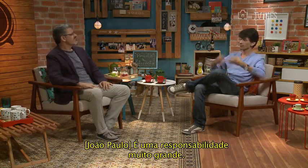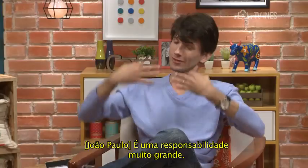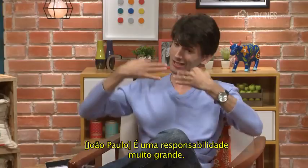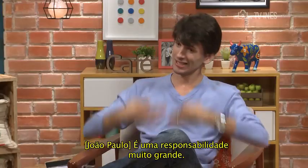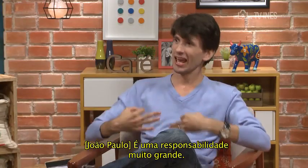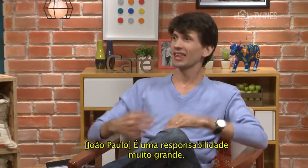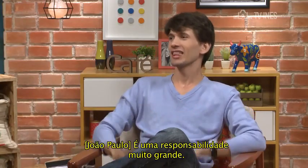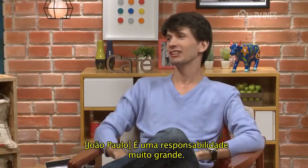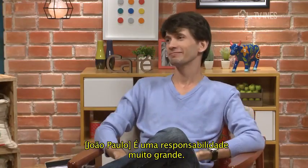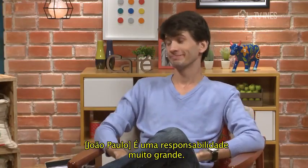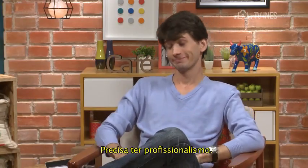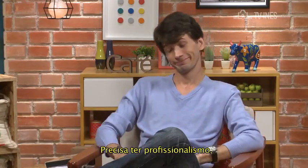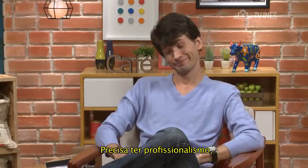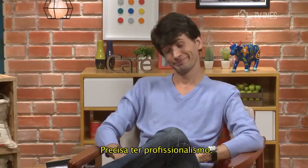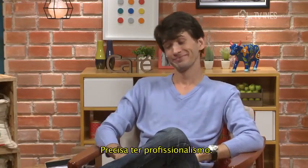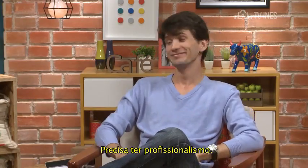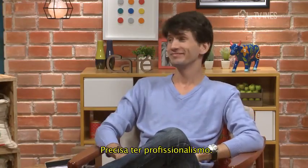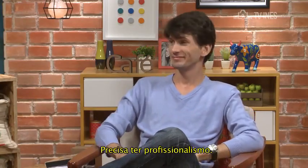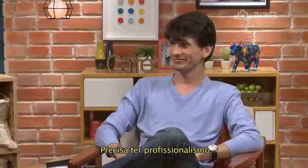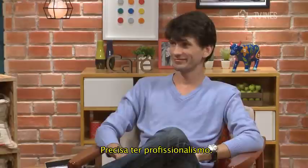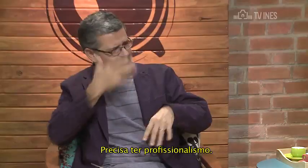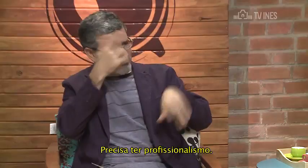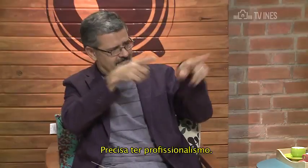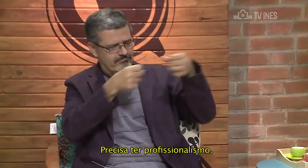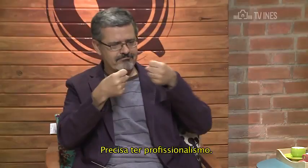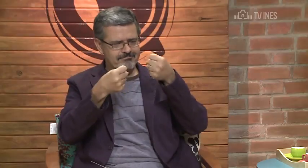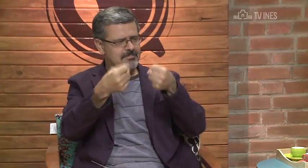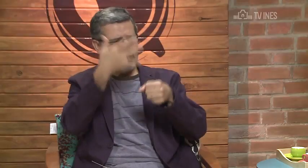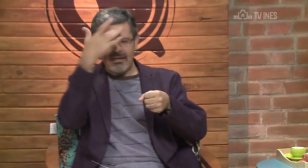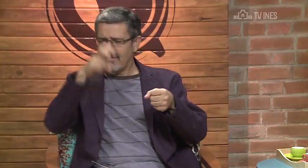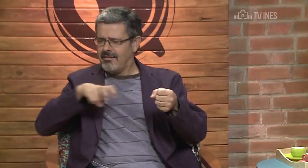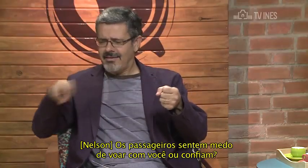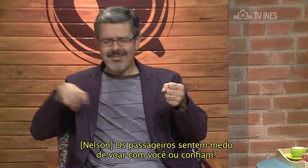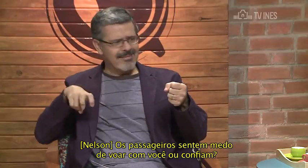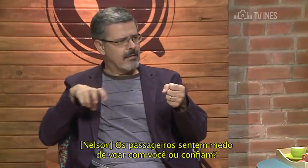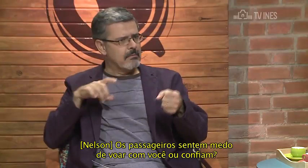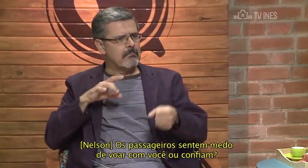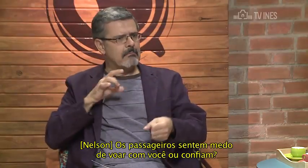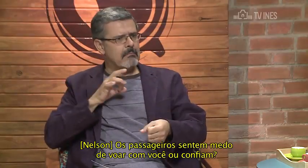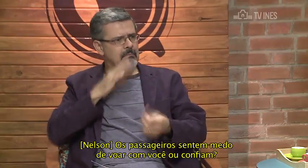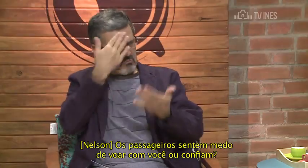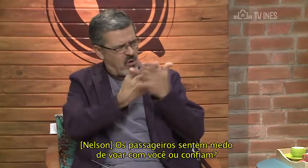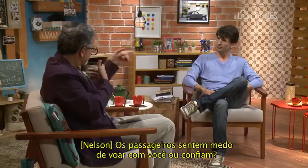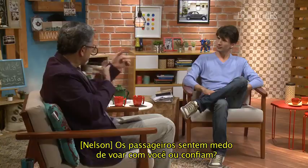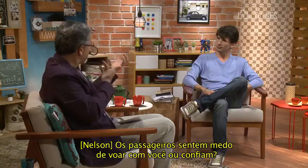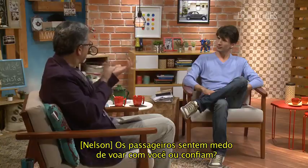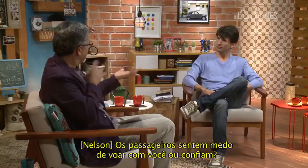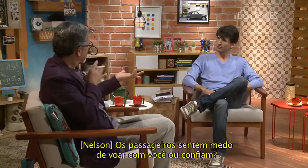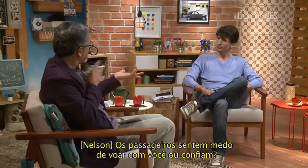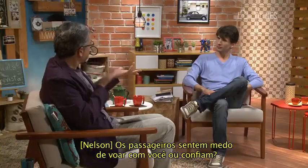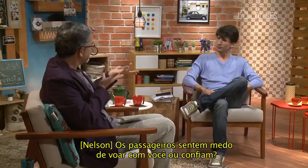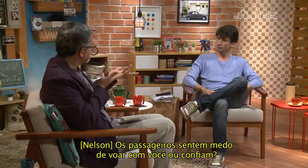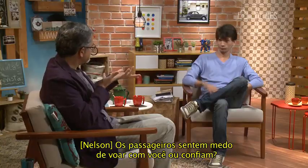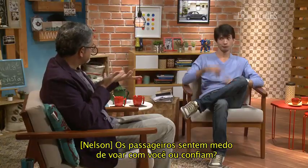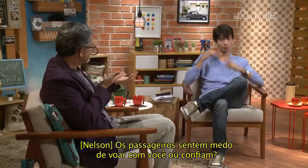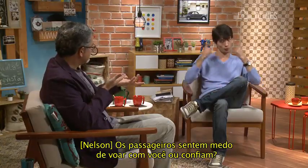muito grande precisa ter profissionalismo e os passageiros sentem medo de voar com você